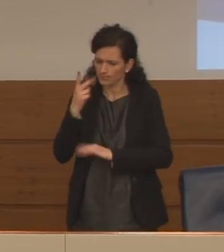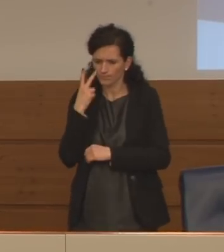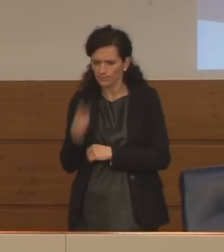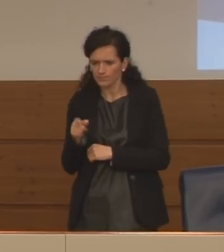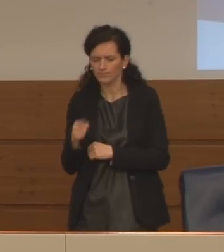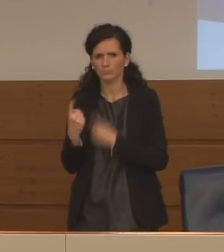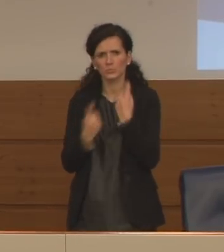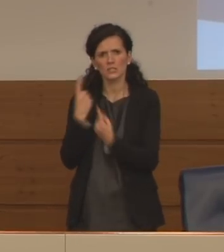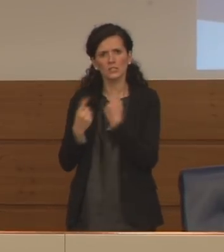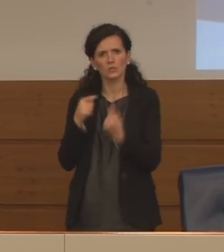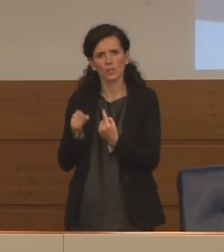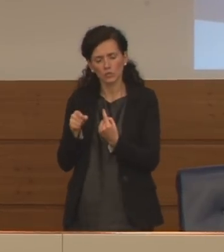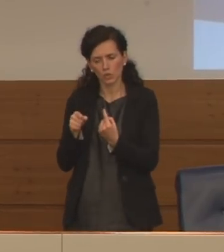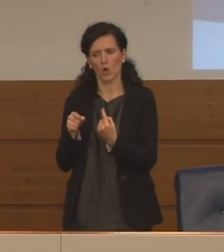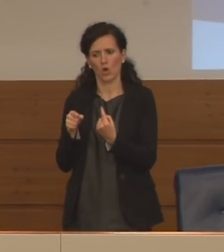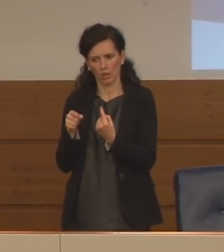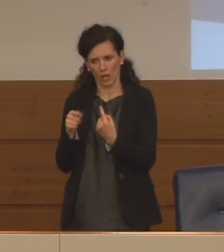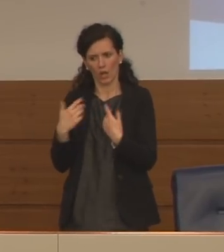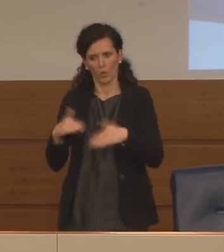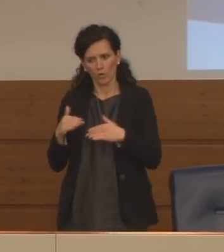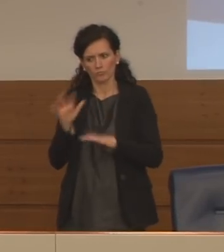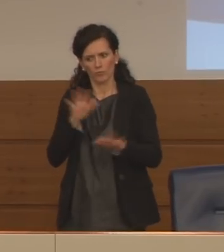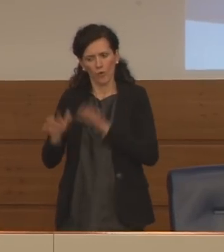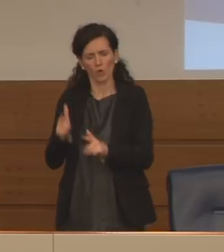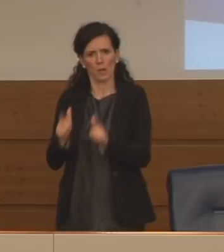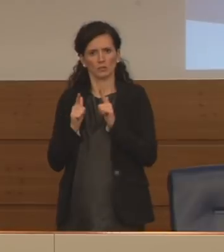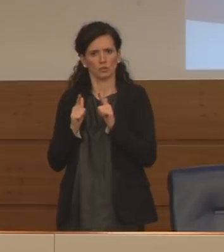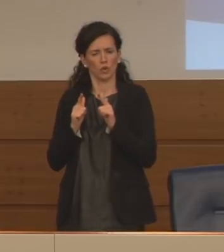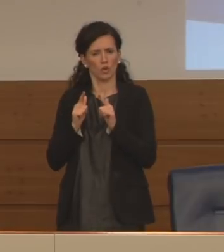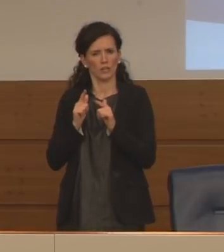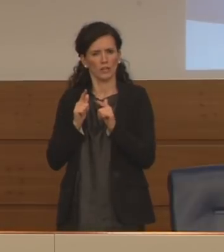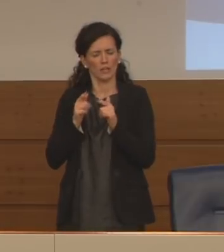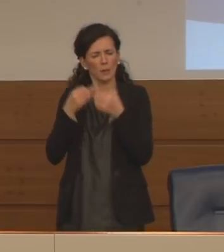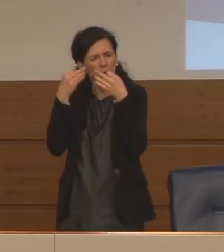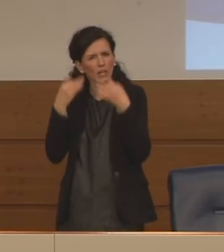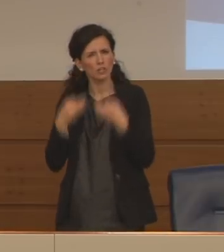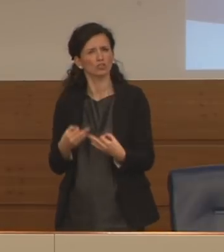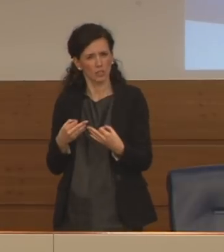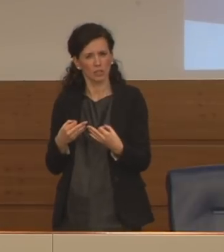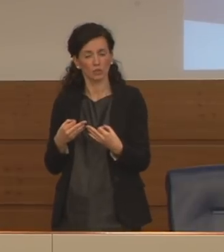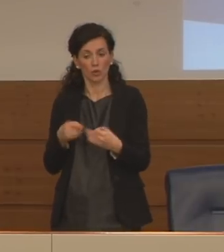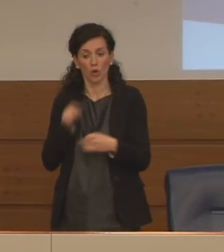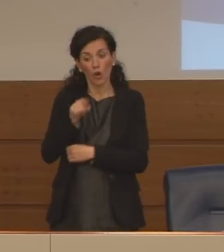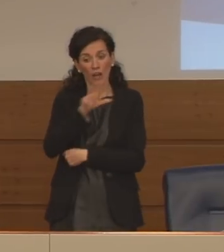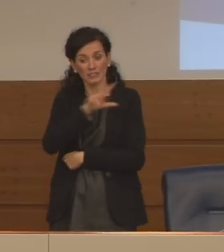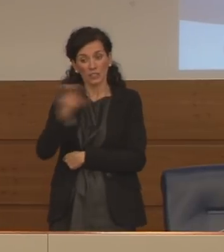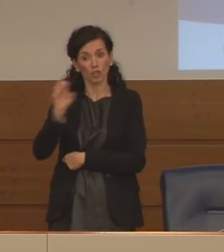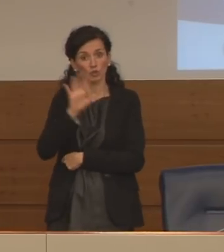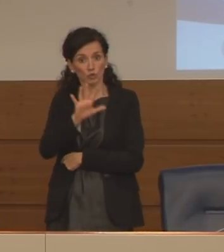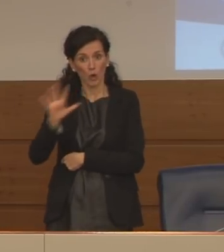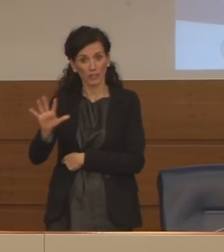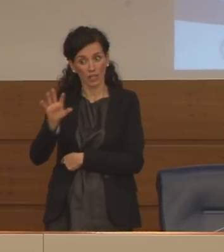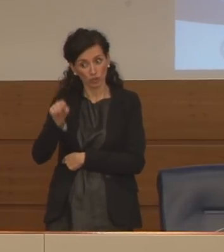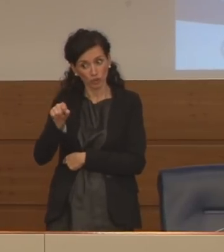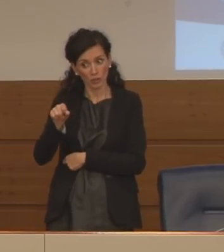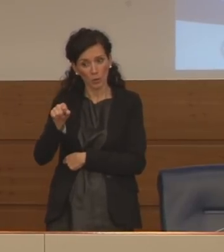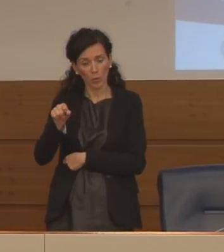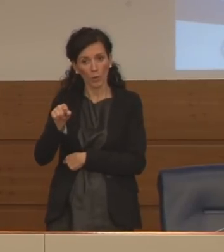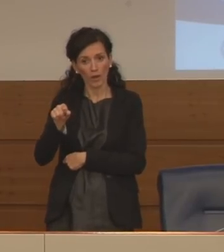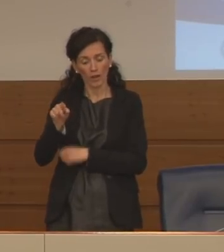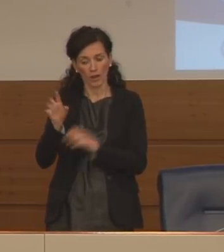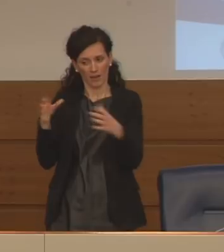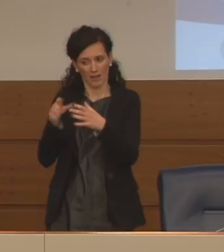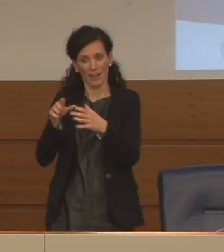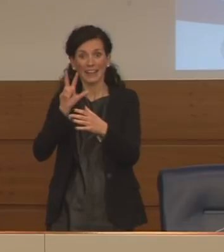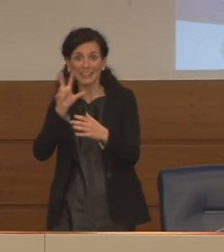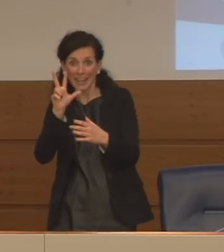un significato precisissimo tenete presente di questi 350 53 cioè